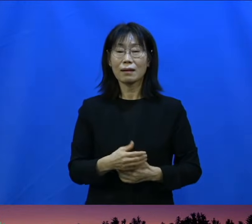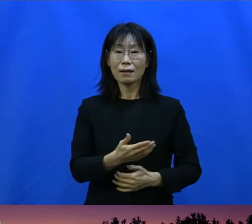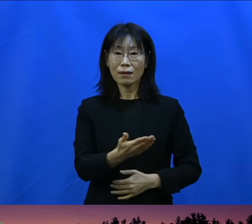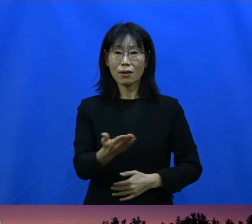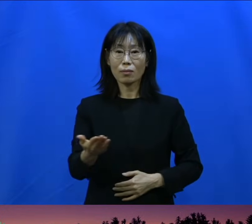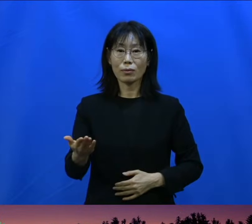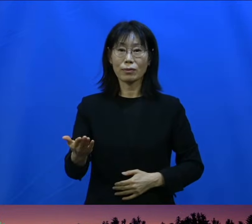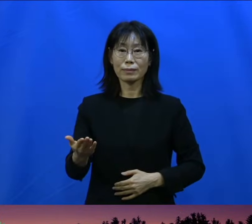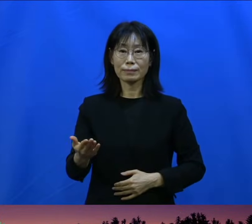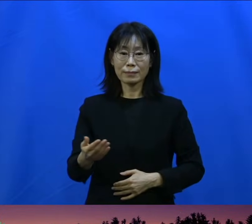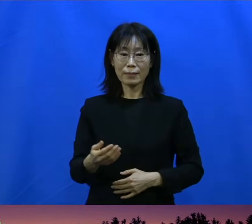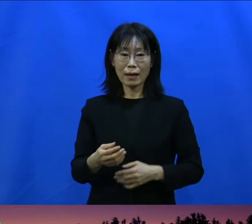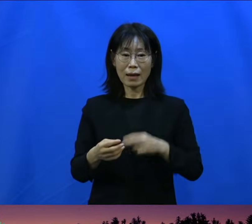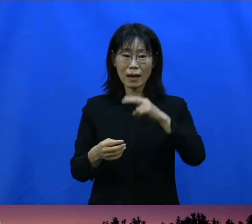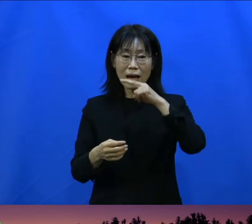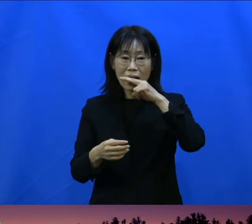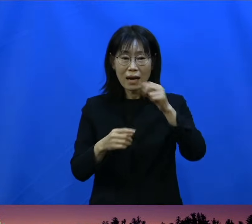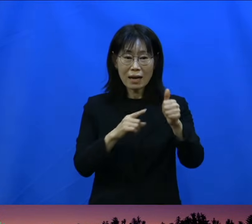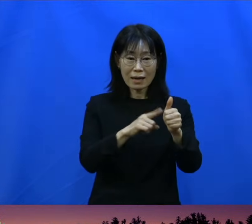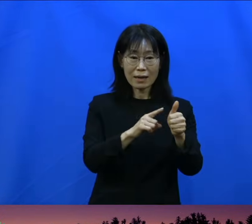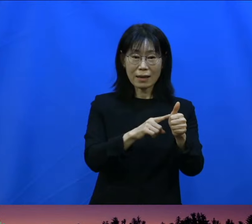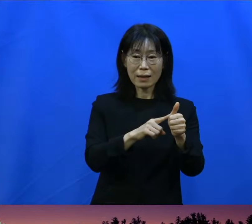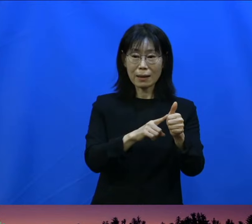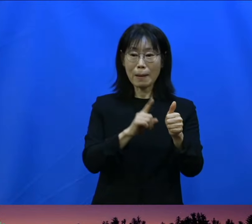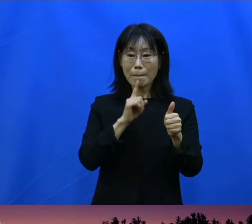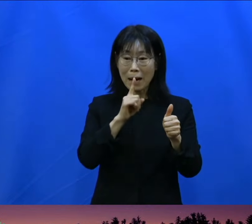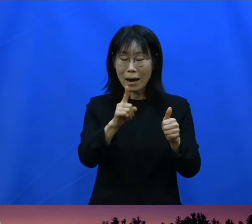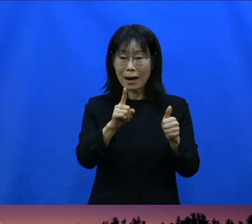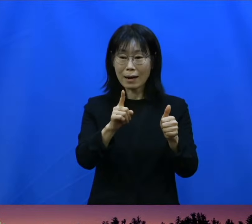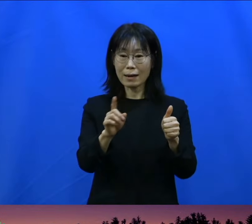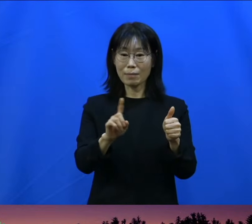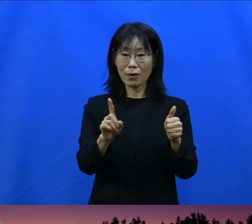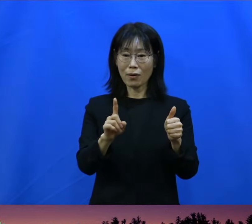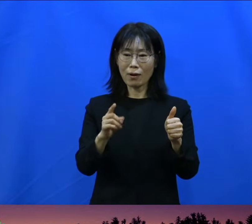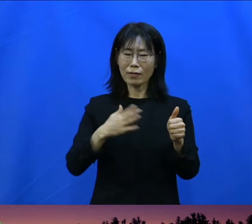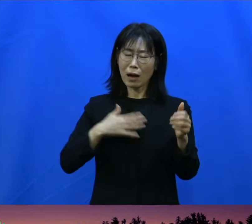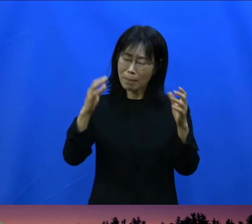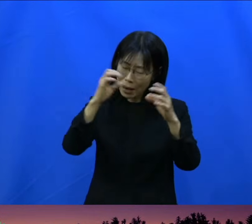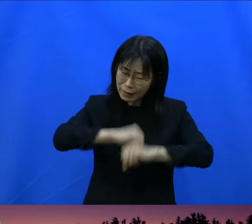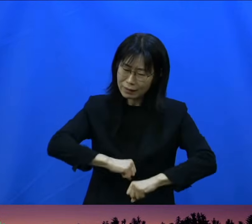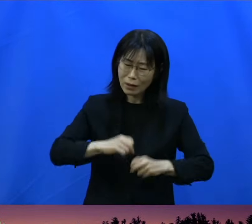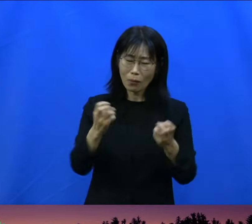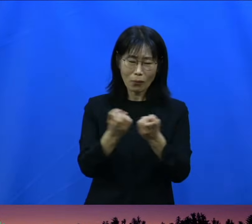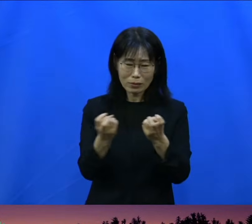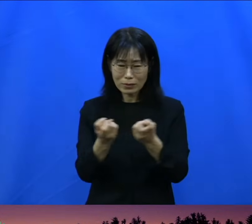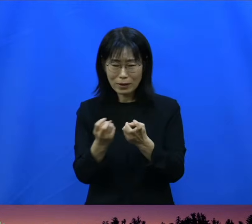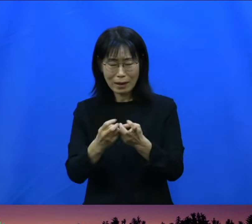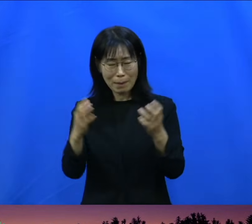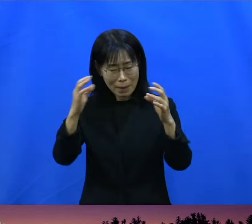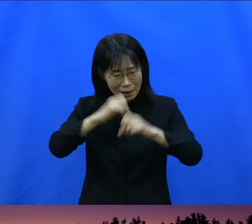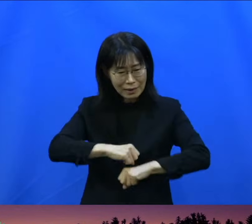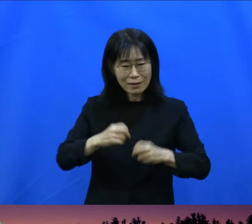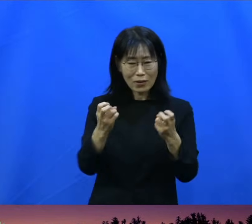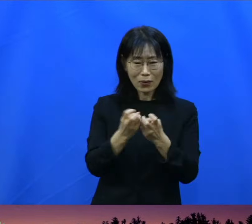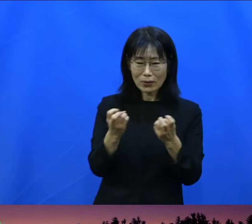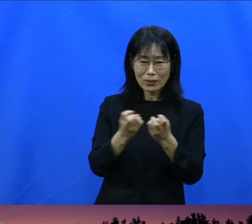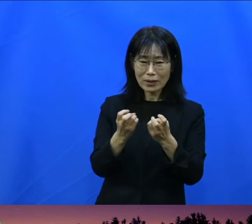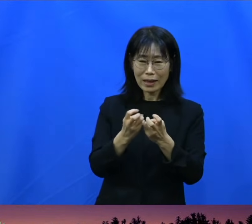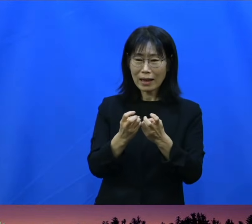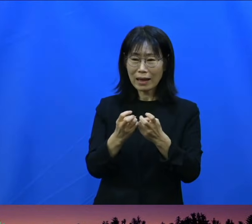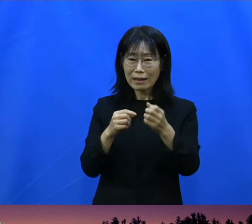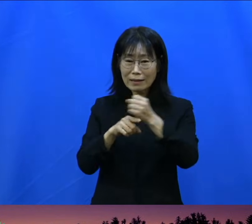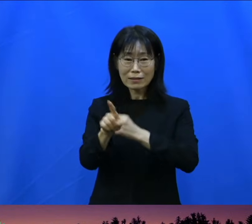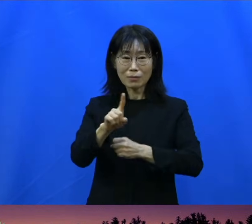여러분, 이 화로다 나여 망하게 되도다 이 말은 하나님 바깥에 살 때에 우리의 실상을 그대로 표현한